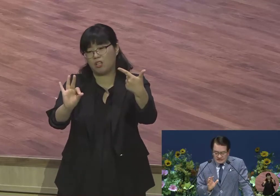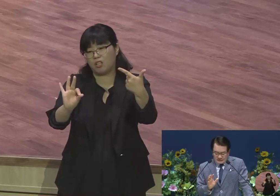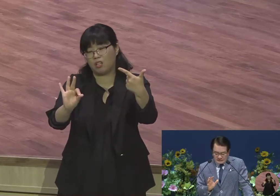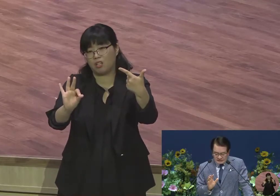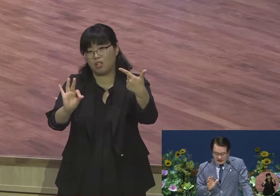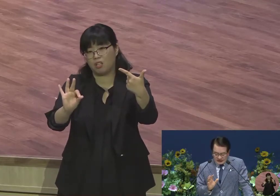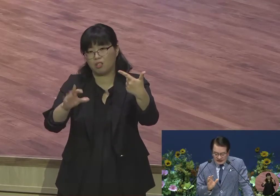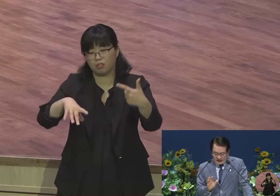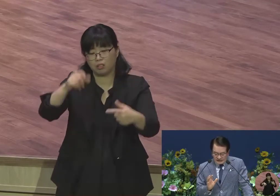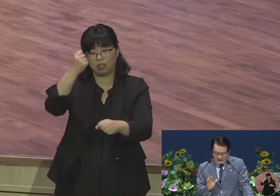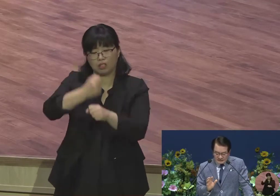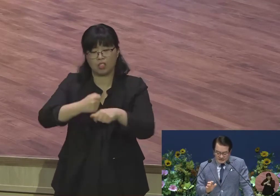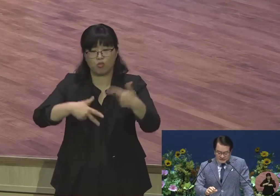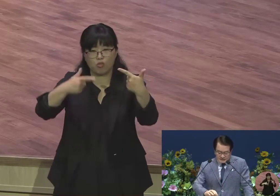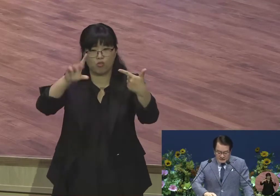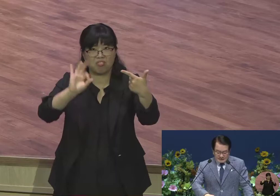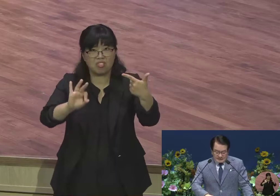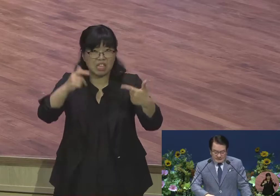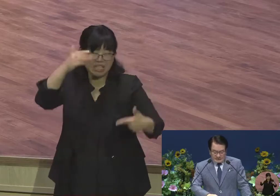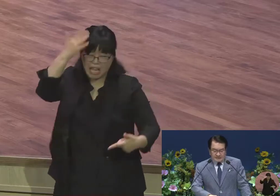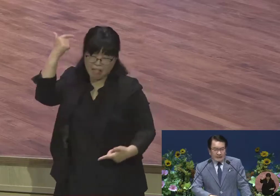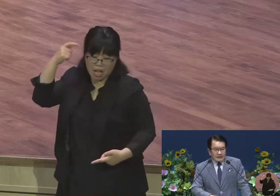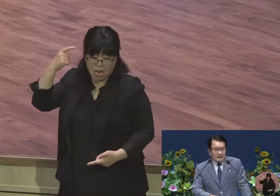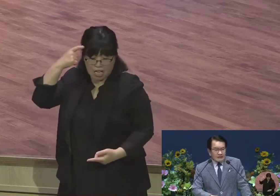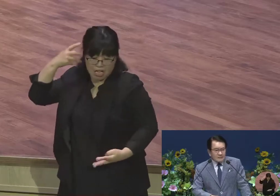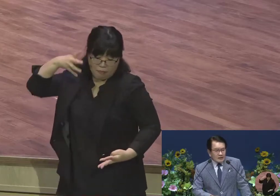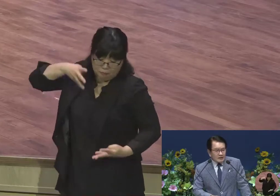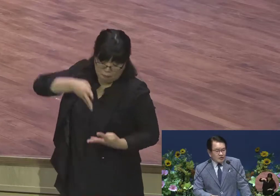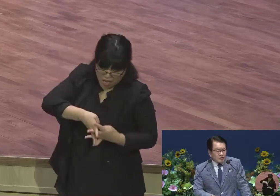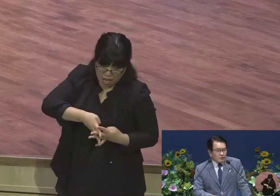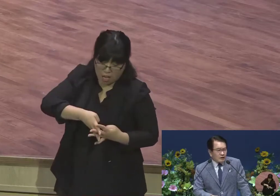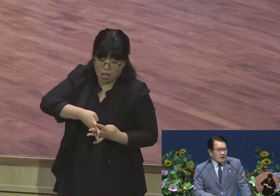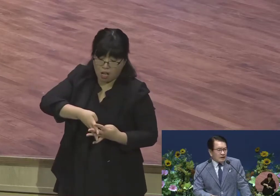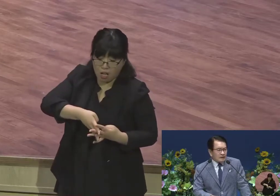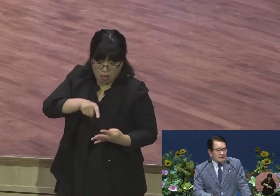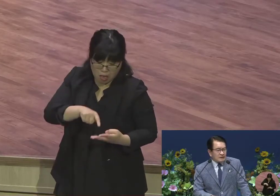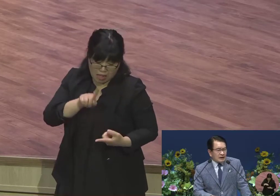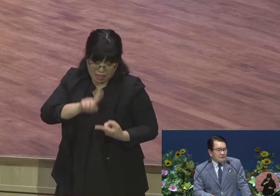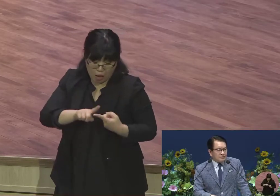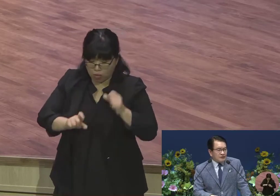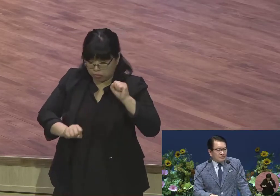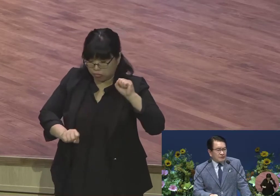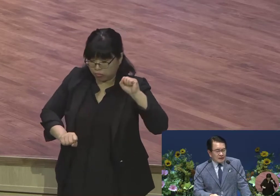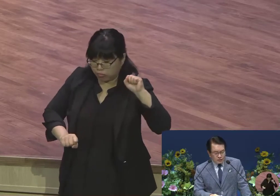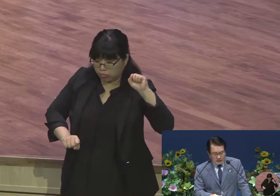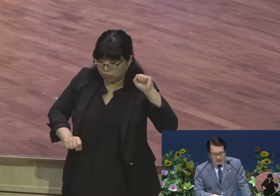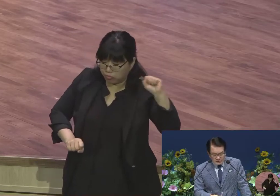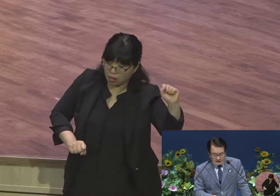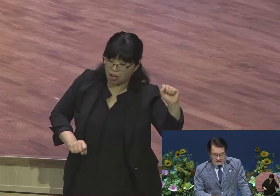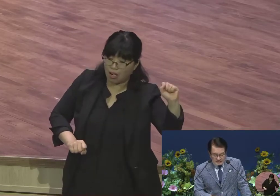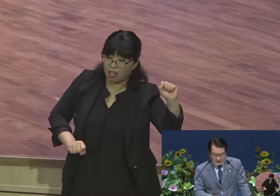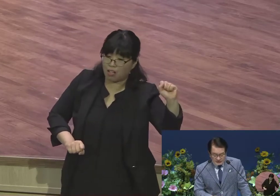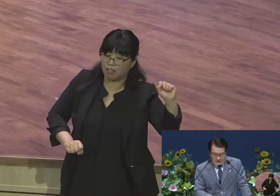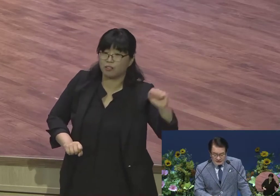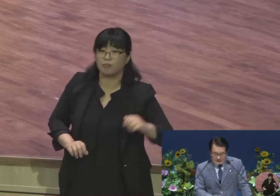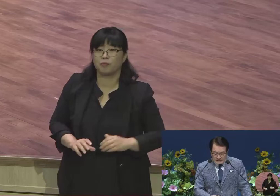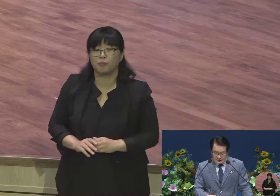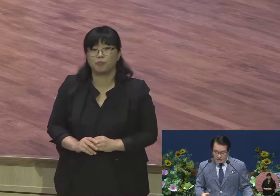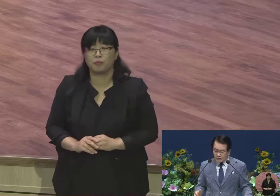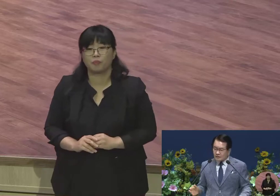옛 텔에서 딱 갇혀있어요. 사단이 얼마나 겸허하게 이 함정을 파놓았는지